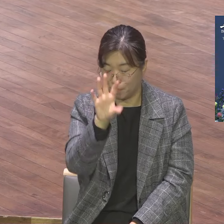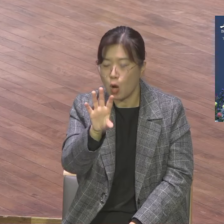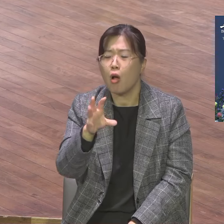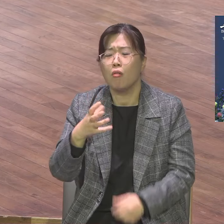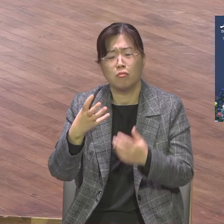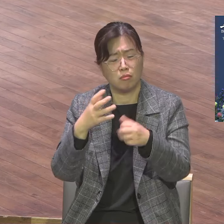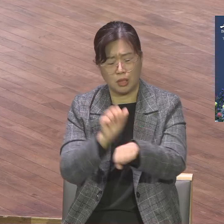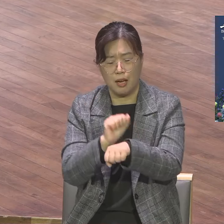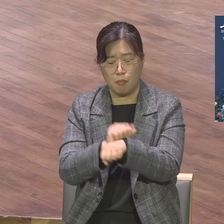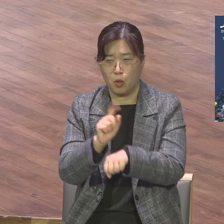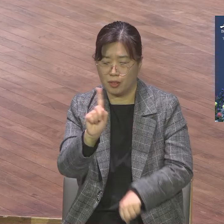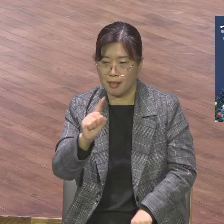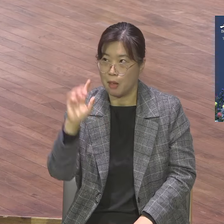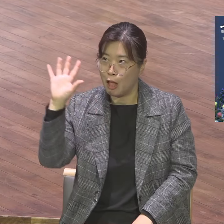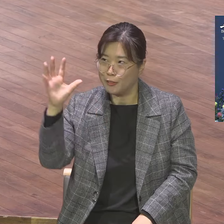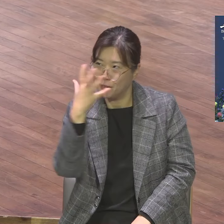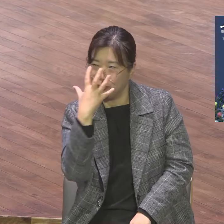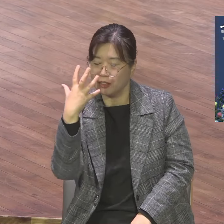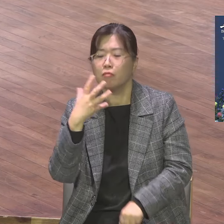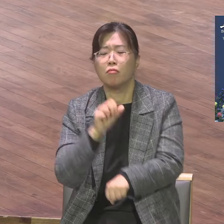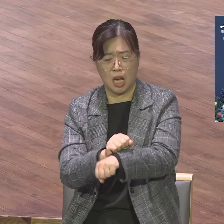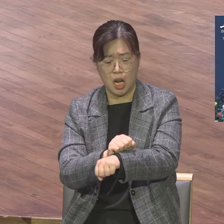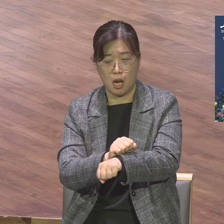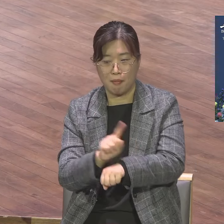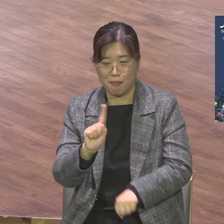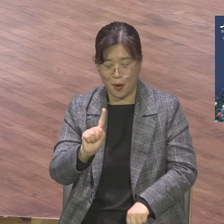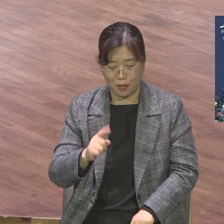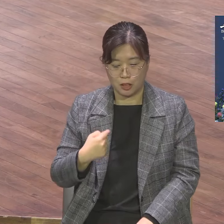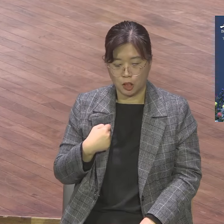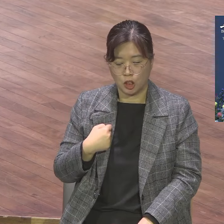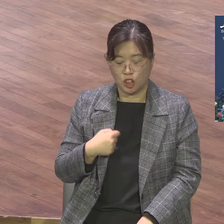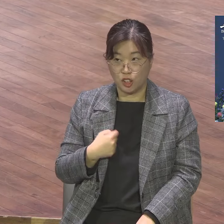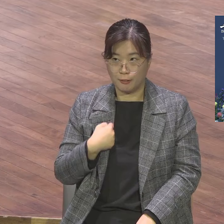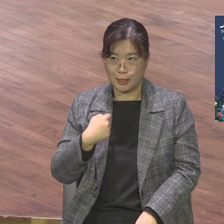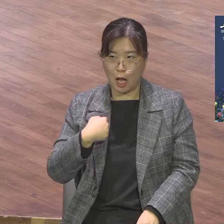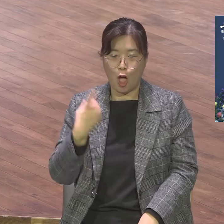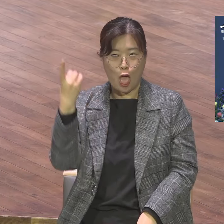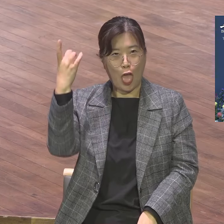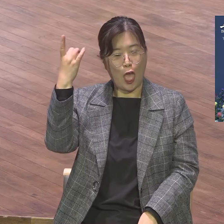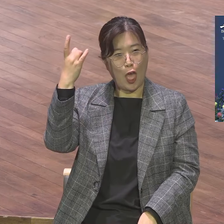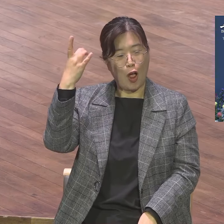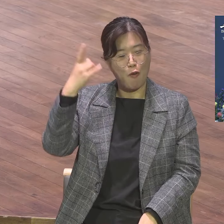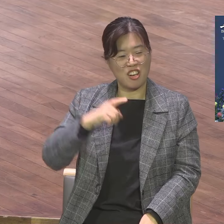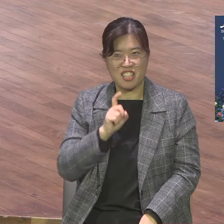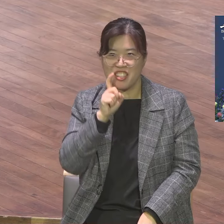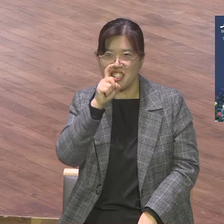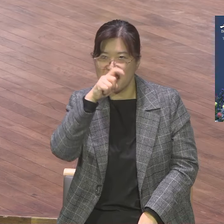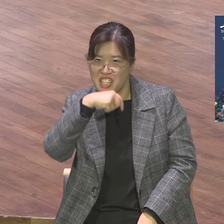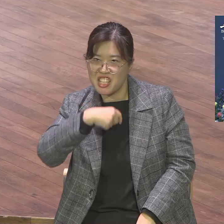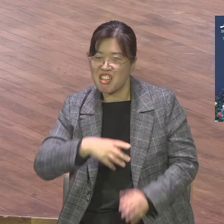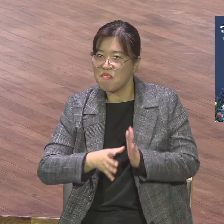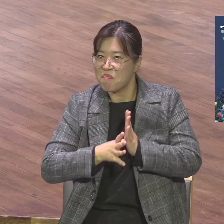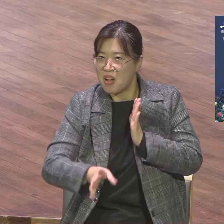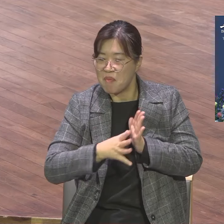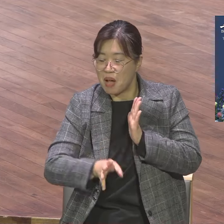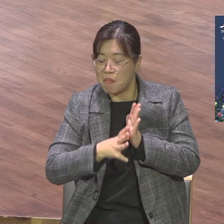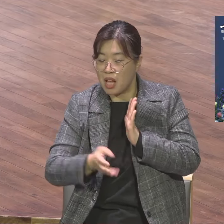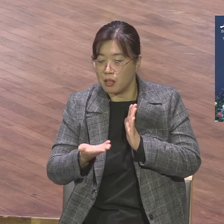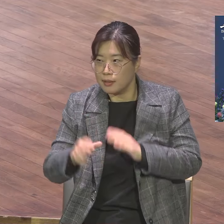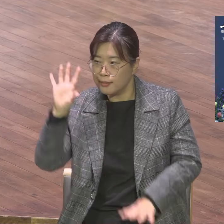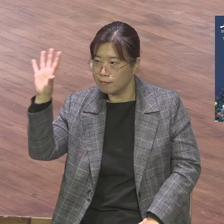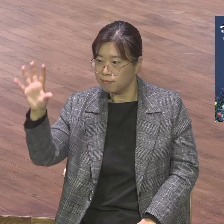사탄이 자기 정체를 숨깁니다. 어떻게 해요? 가장 멋있는 사람으로 가장 매력적인